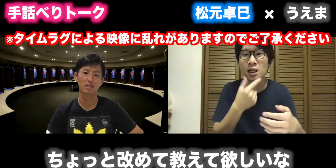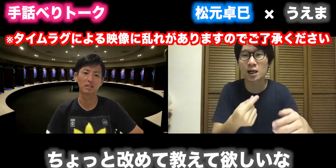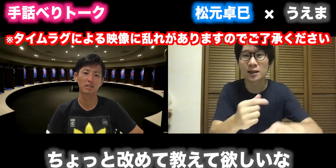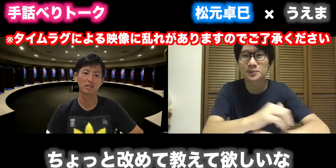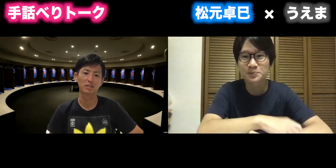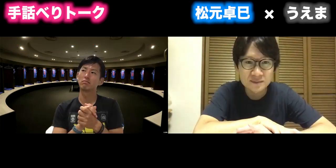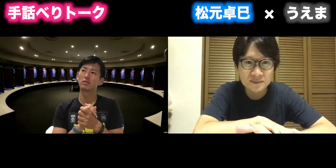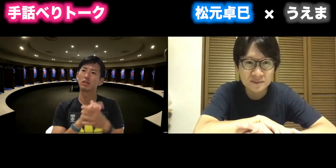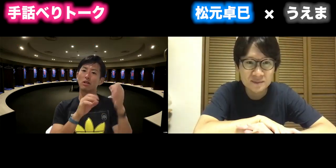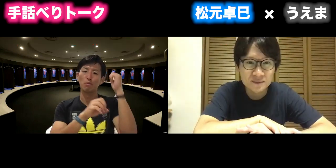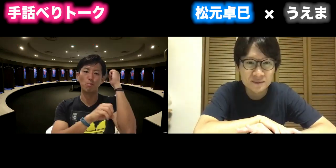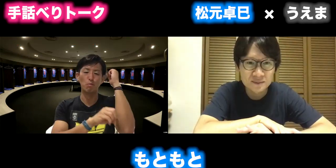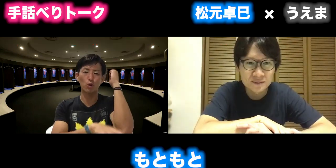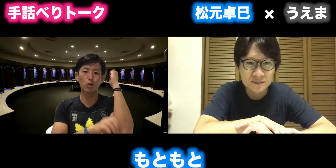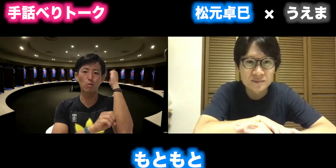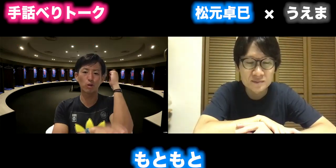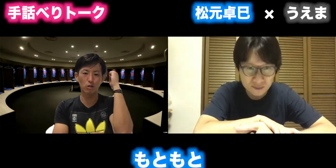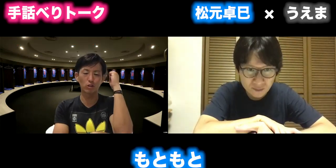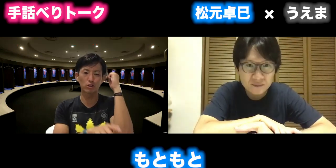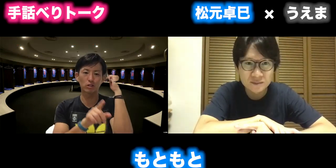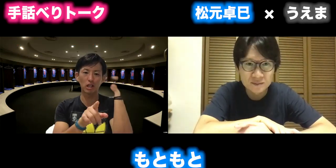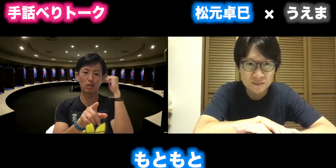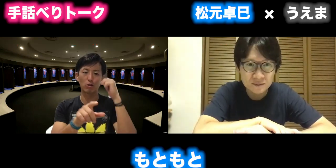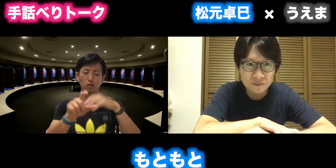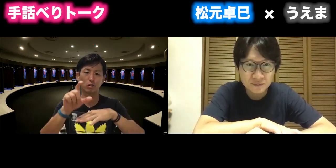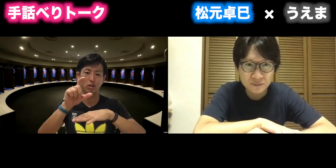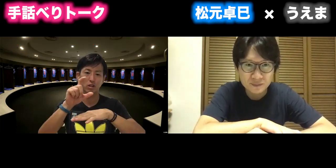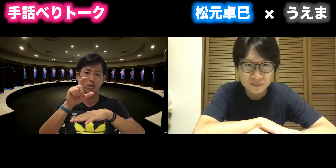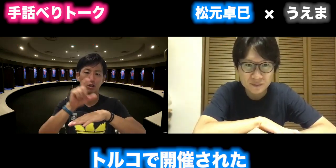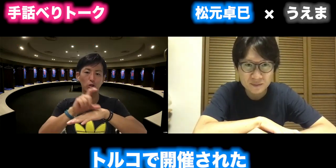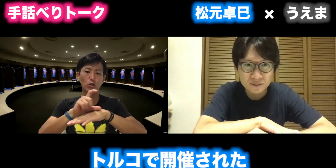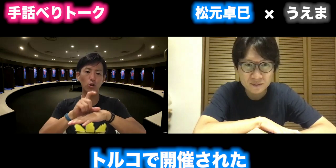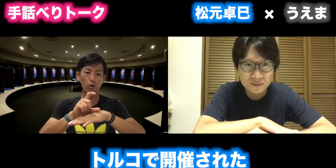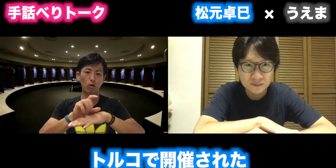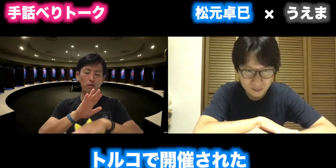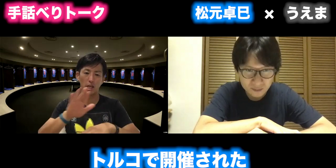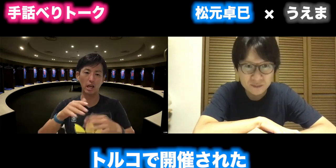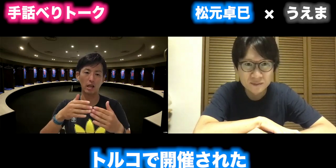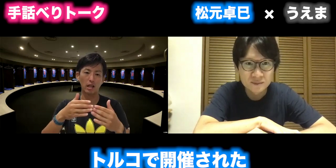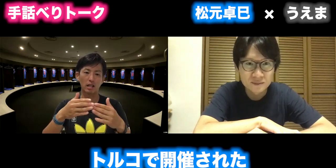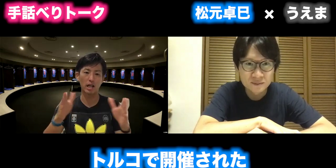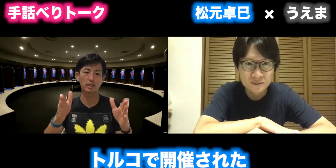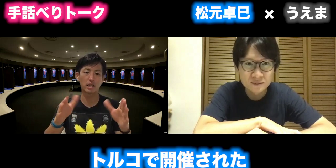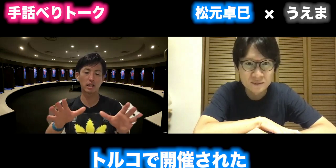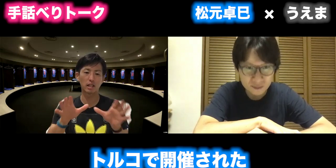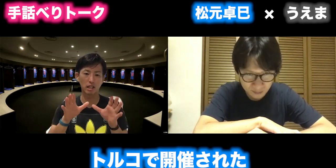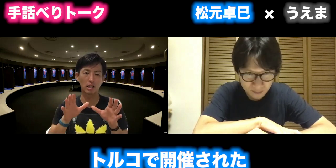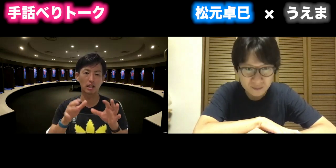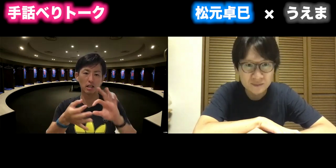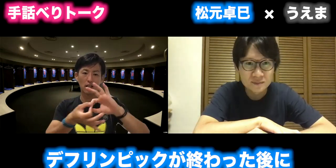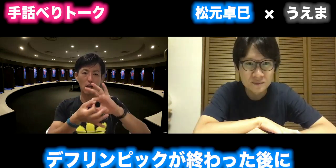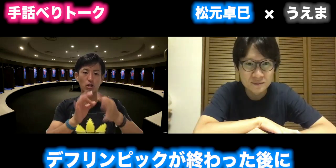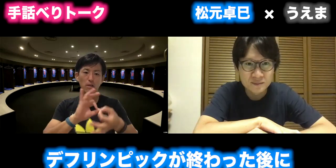なもともとへとトルコで開催され